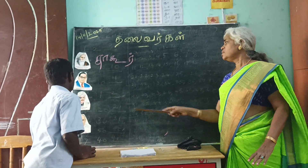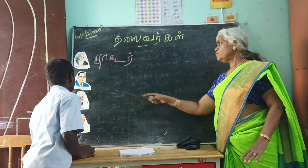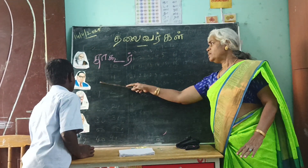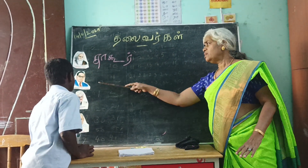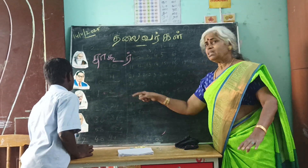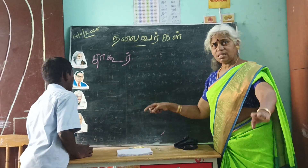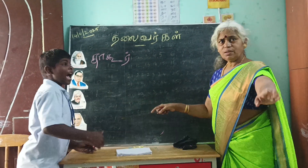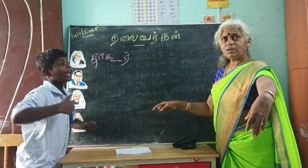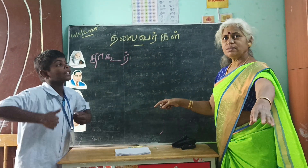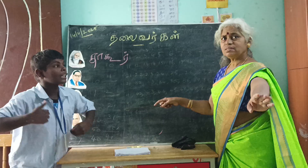இவர் யாரு?